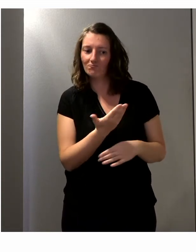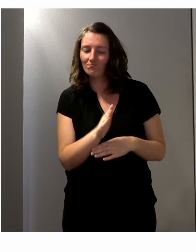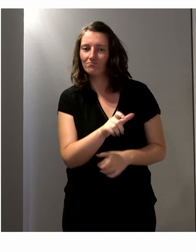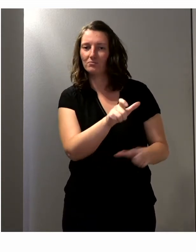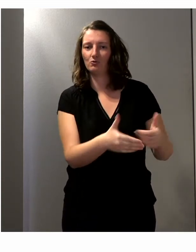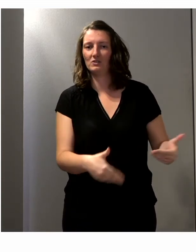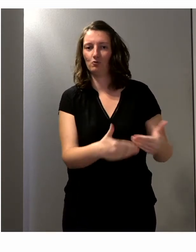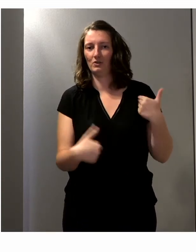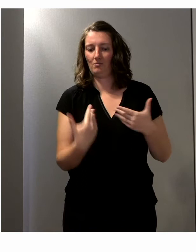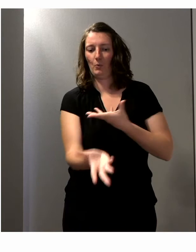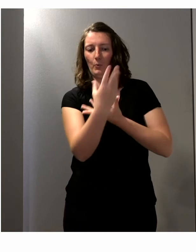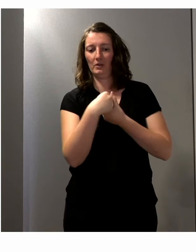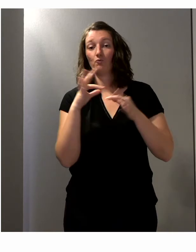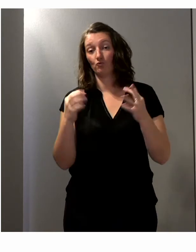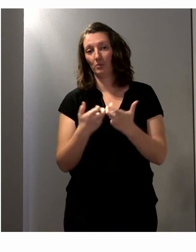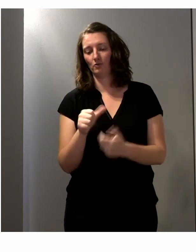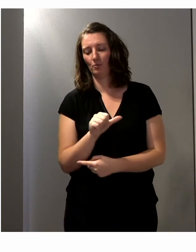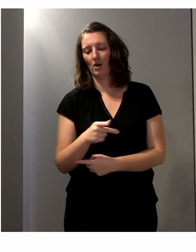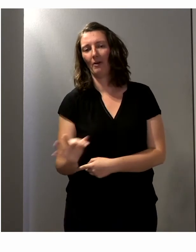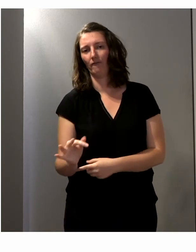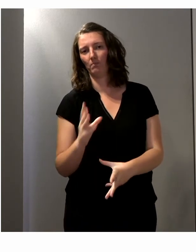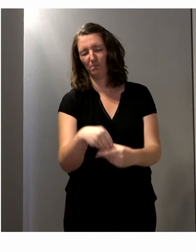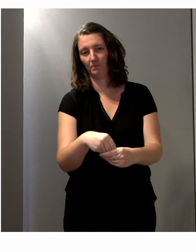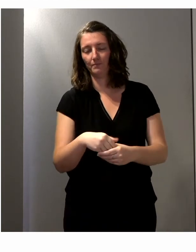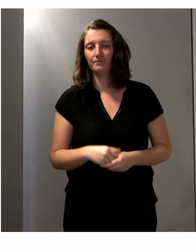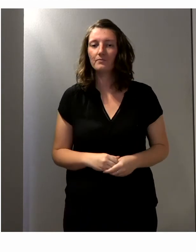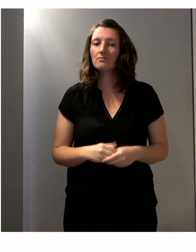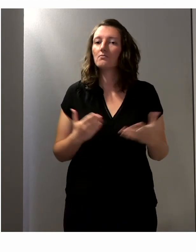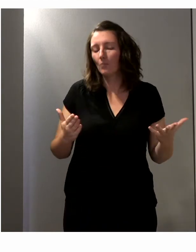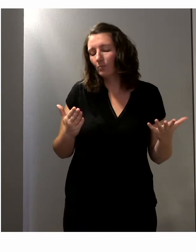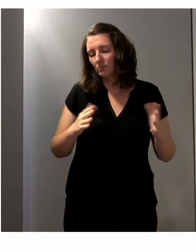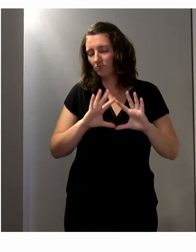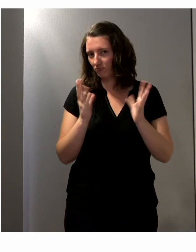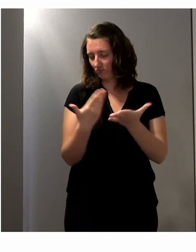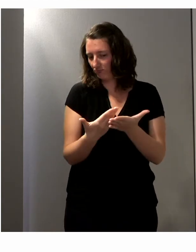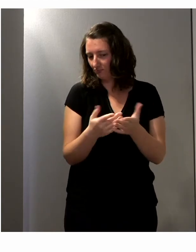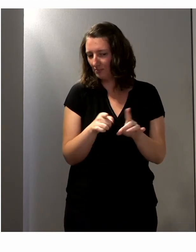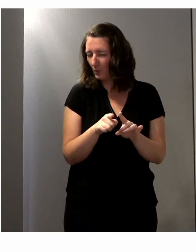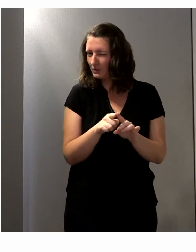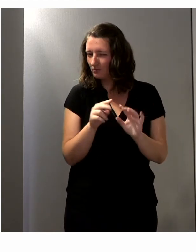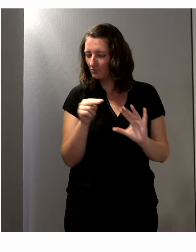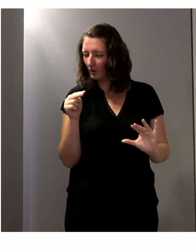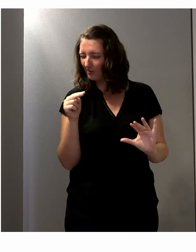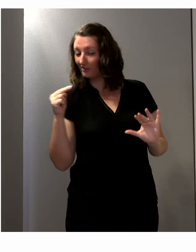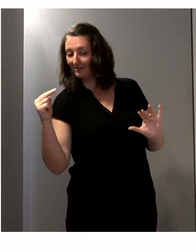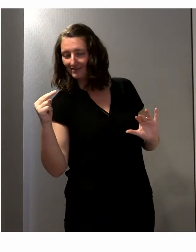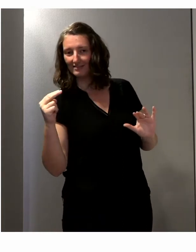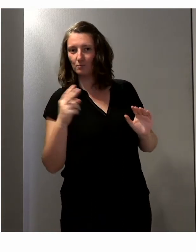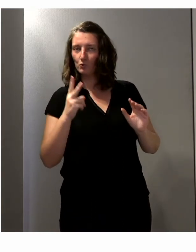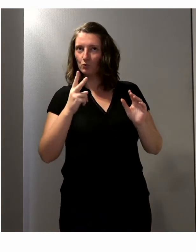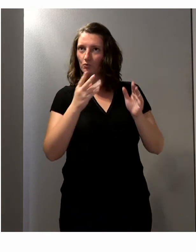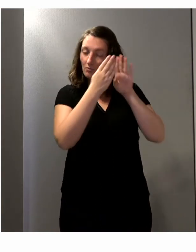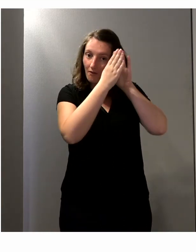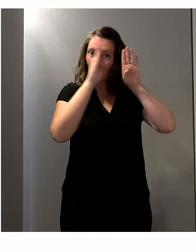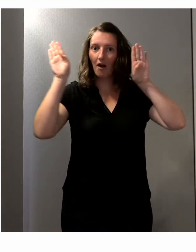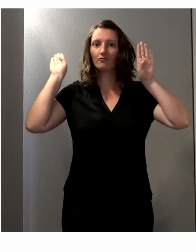et en particulier l'APF. Mais j'allais dire pas que, c'est une vision très large de la pauvreté et